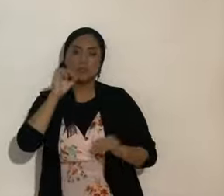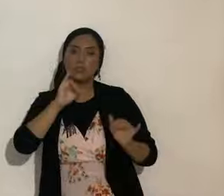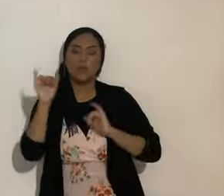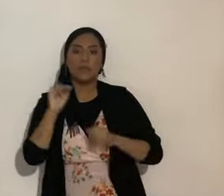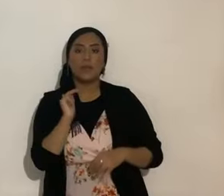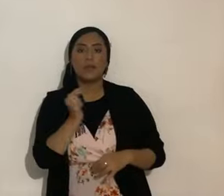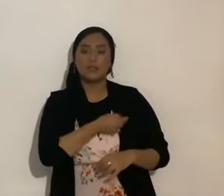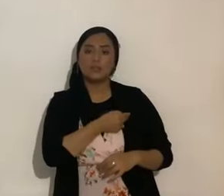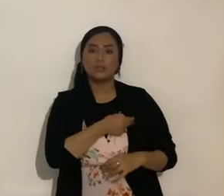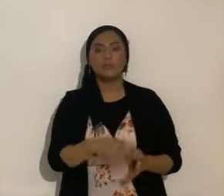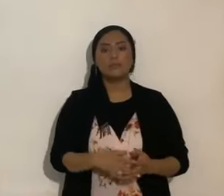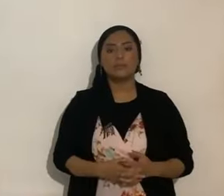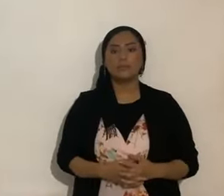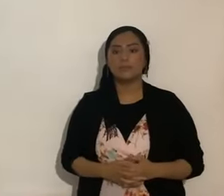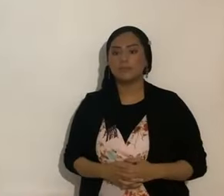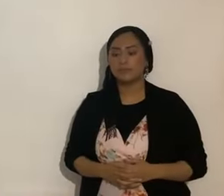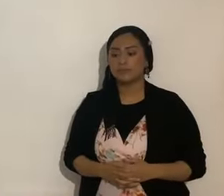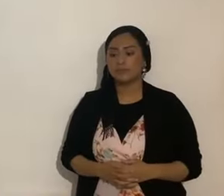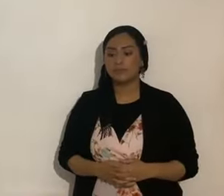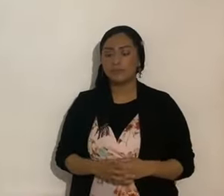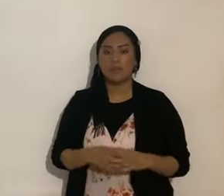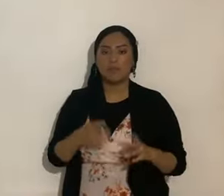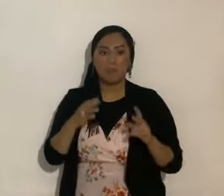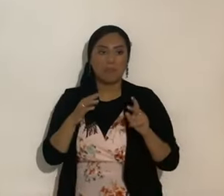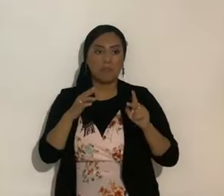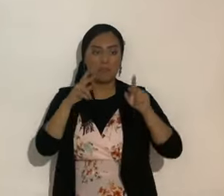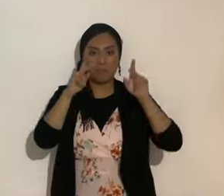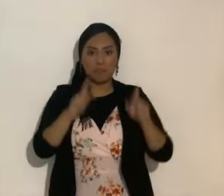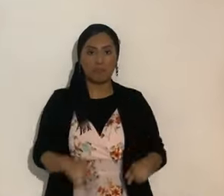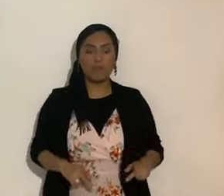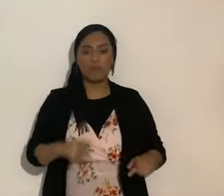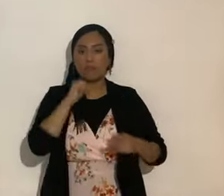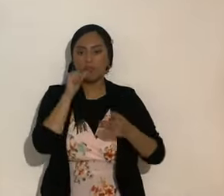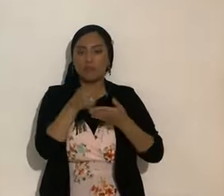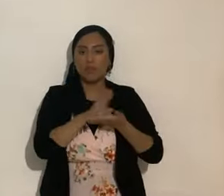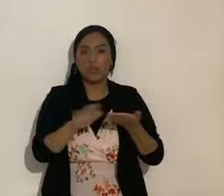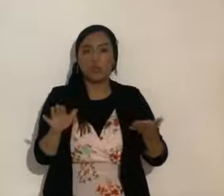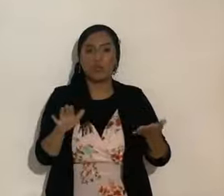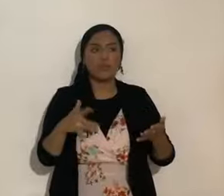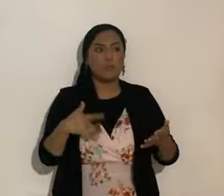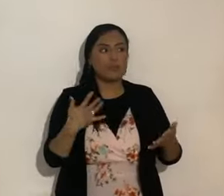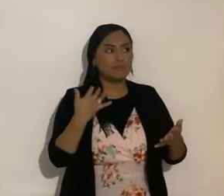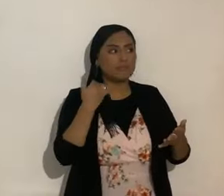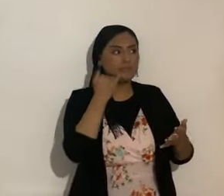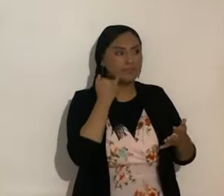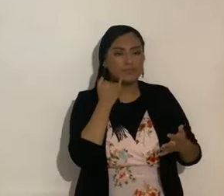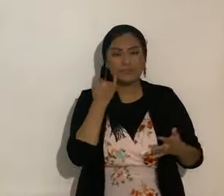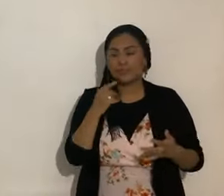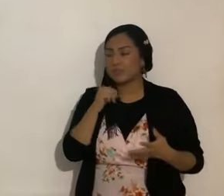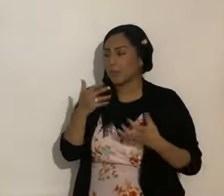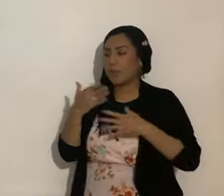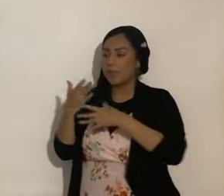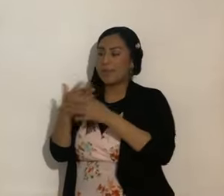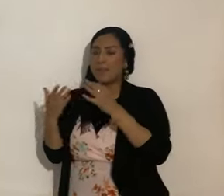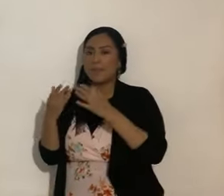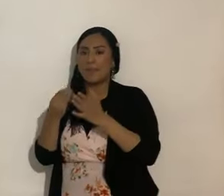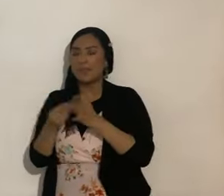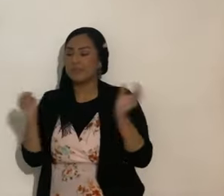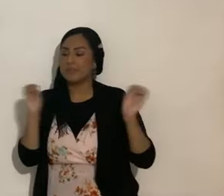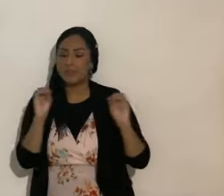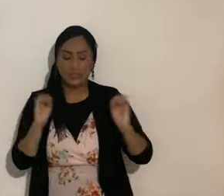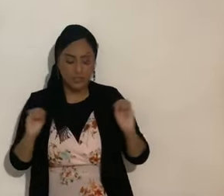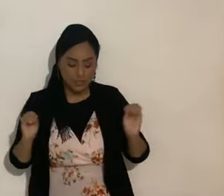El humano en sí en general, el que no es santo, es, es envidioso, es tacaño, es